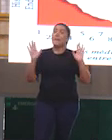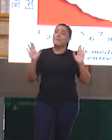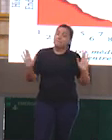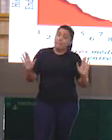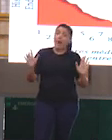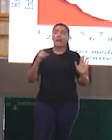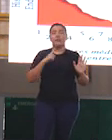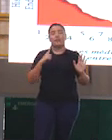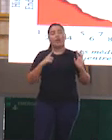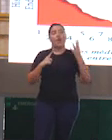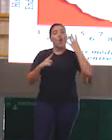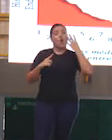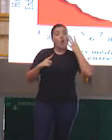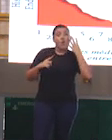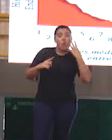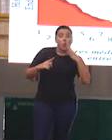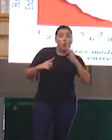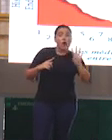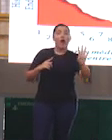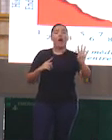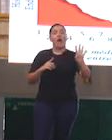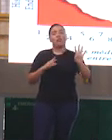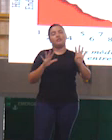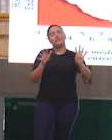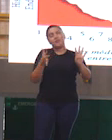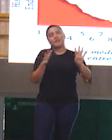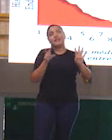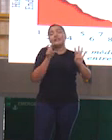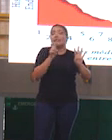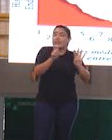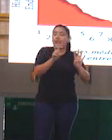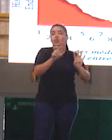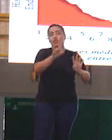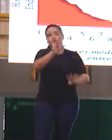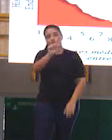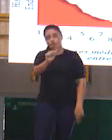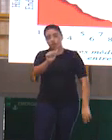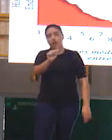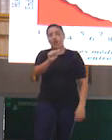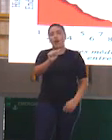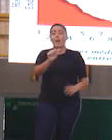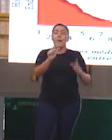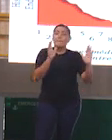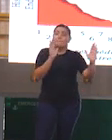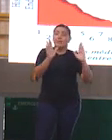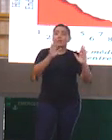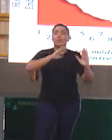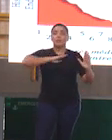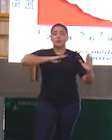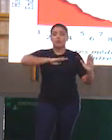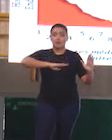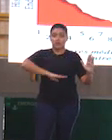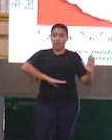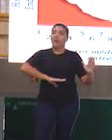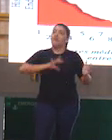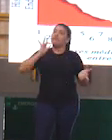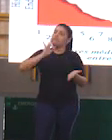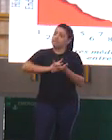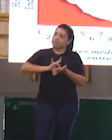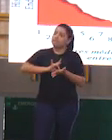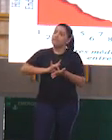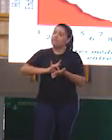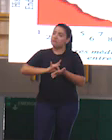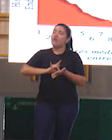Geralmente, os 4 primeiros dias até o 5º dia, né, do ciclo menstrual, é a menstruação, é